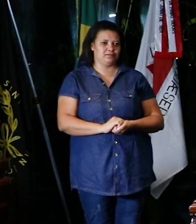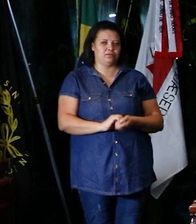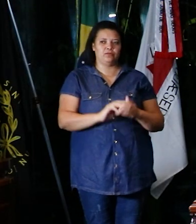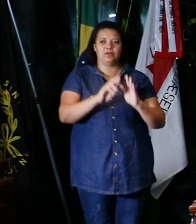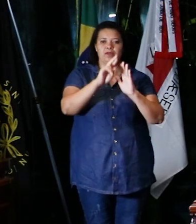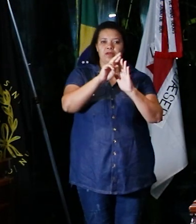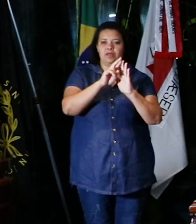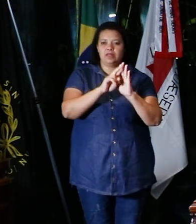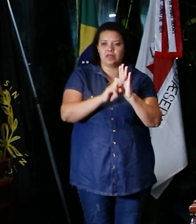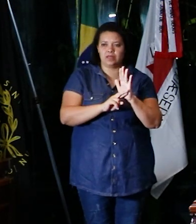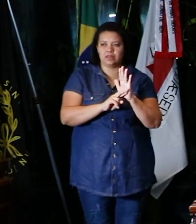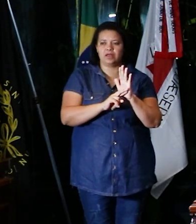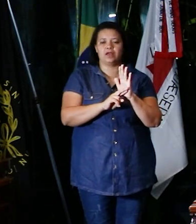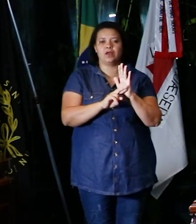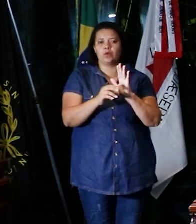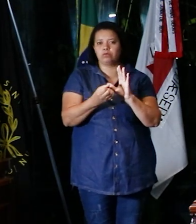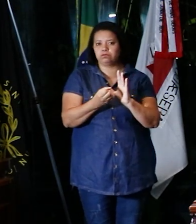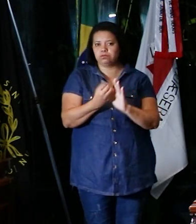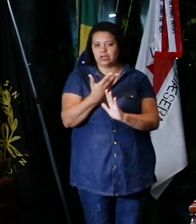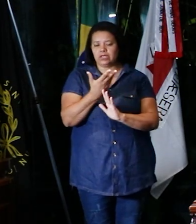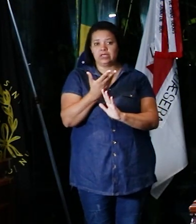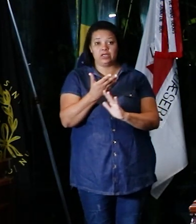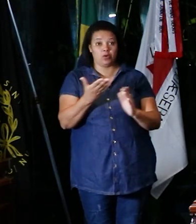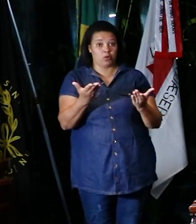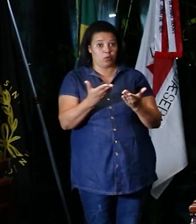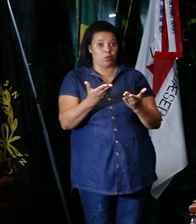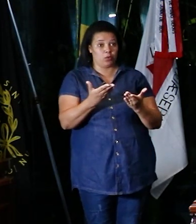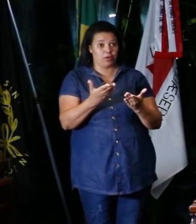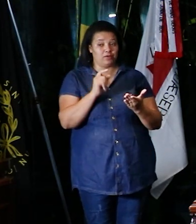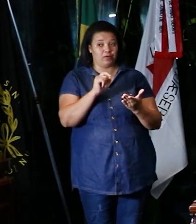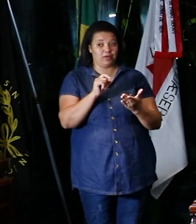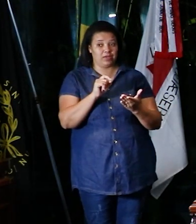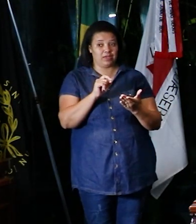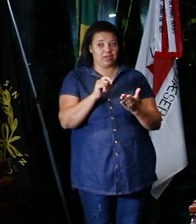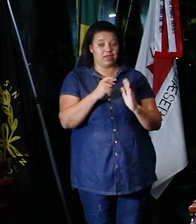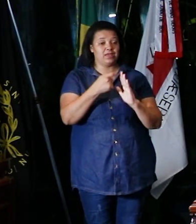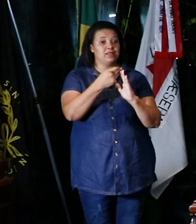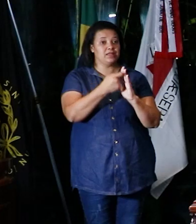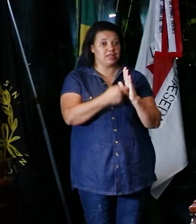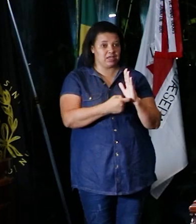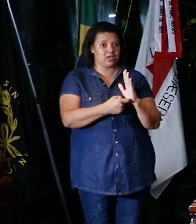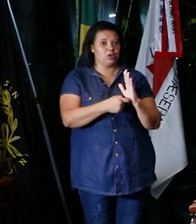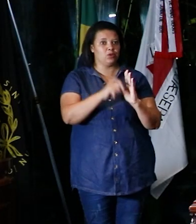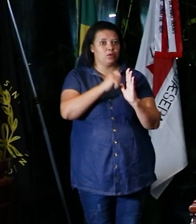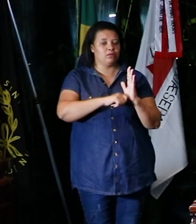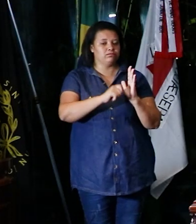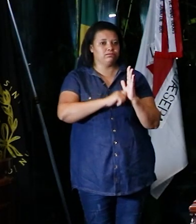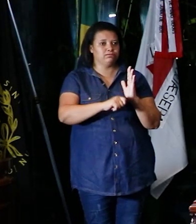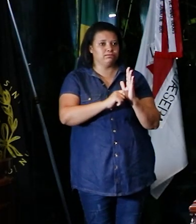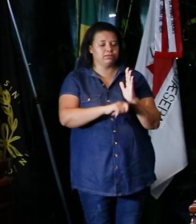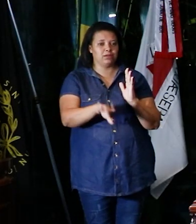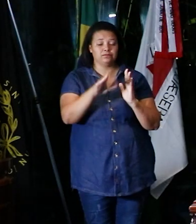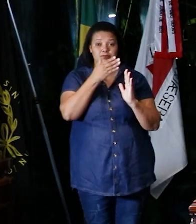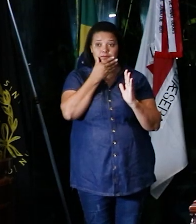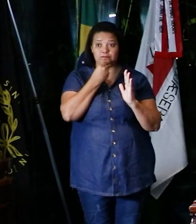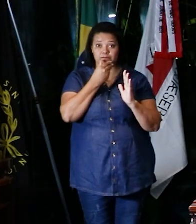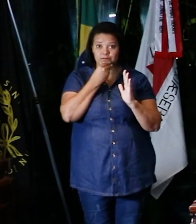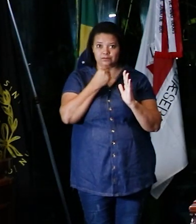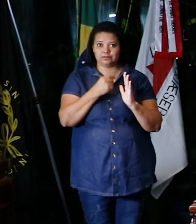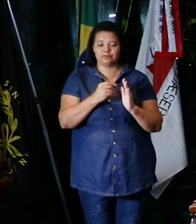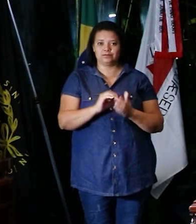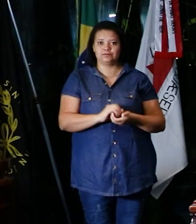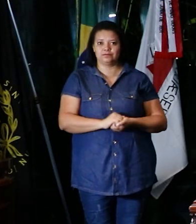redação, uma hoje produção de texto, né? E o menino